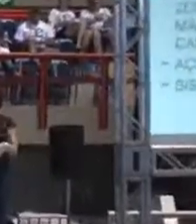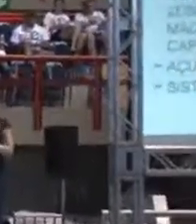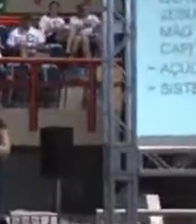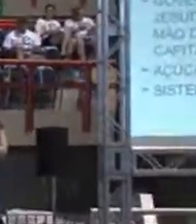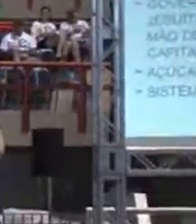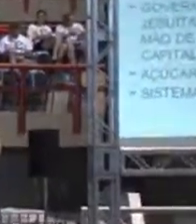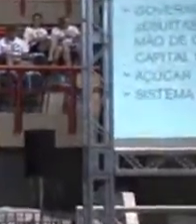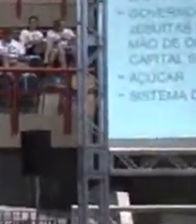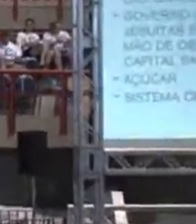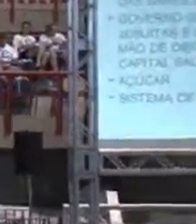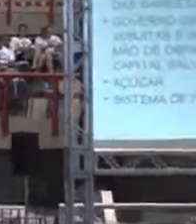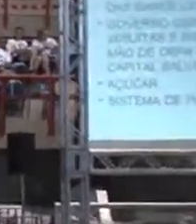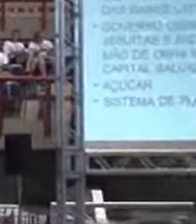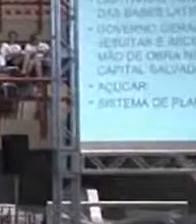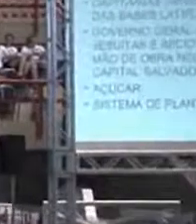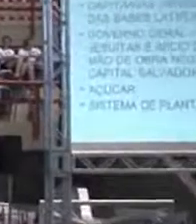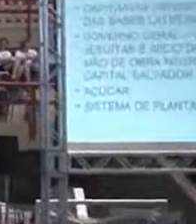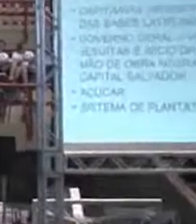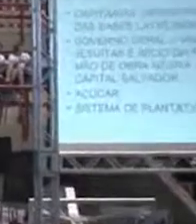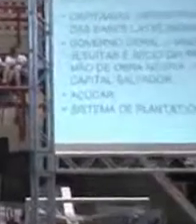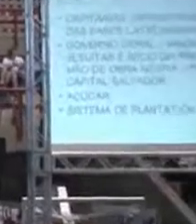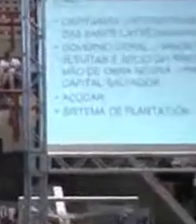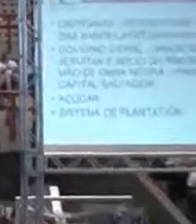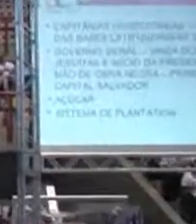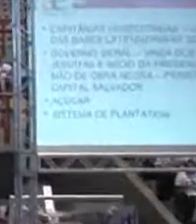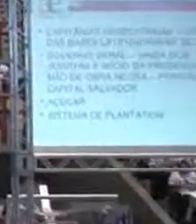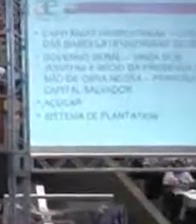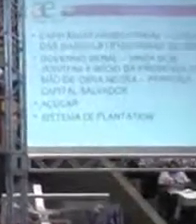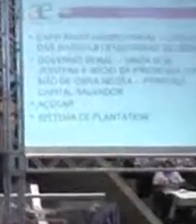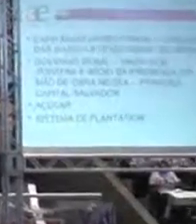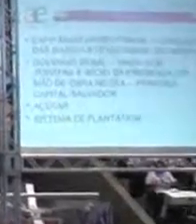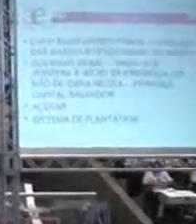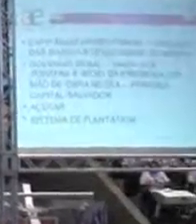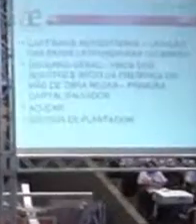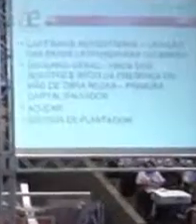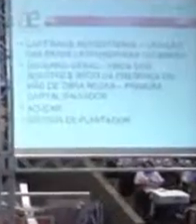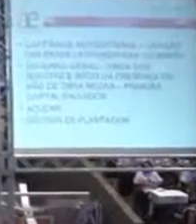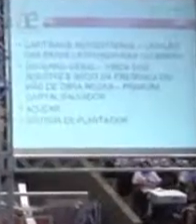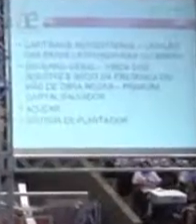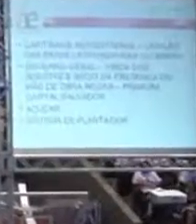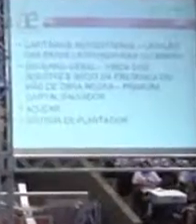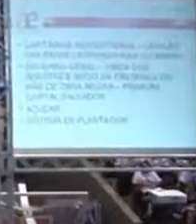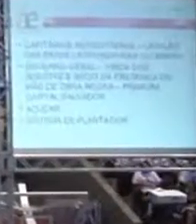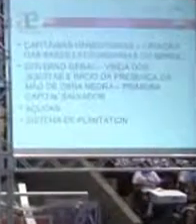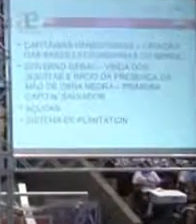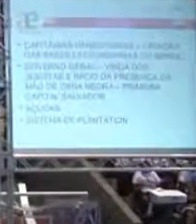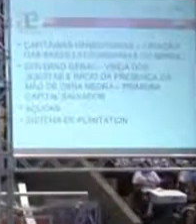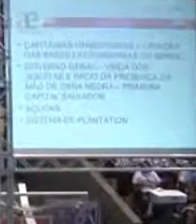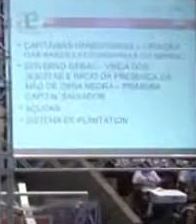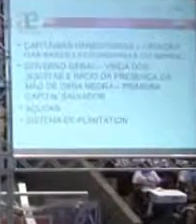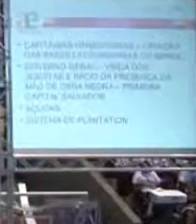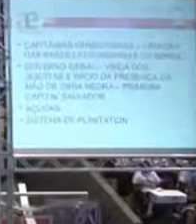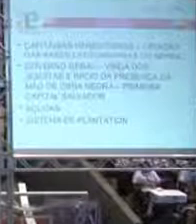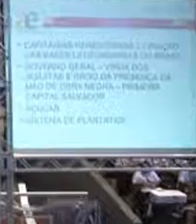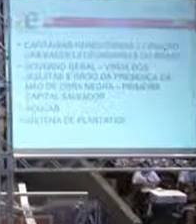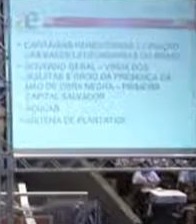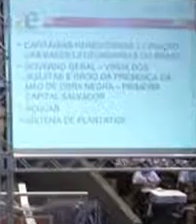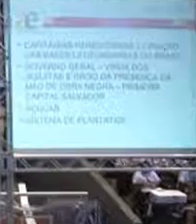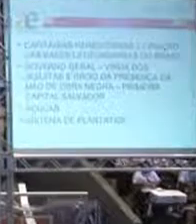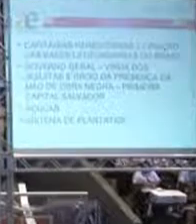do que é uma capitania hereditária? Eu vou dar uma dimensão para vocês. Vocês sabem o que era a capitania hereditária de